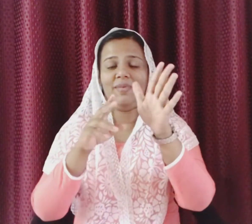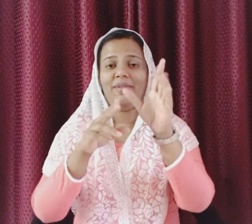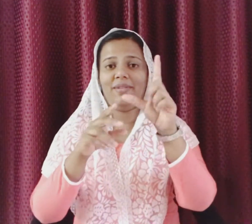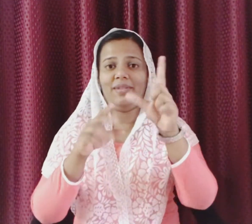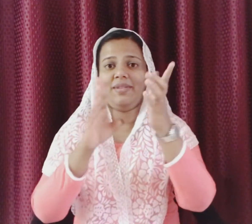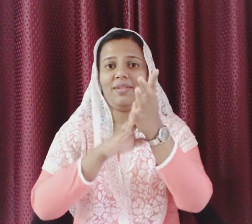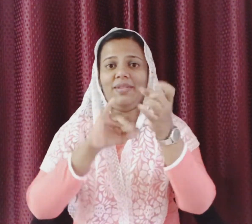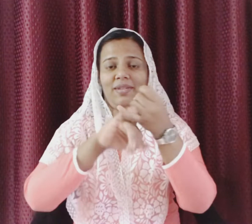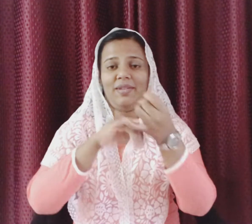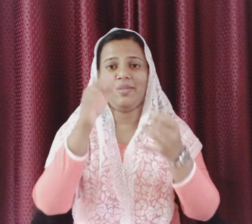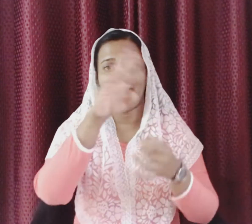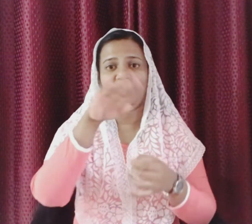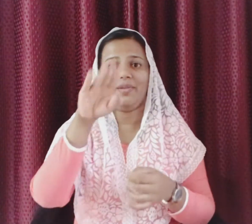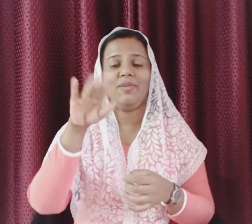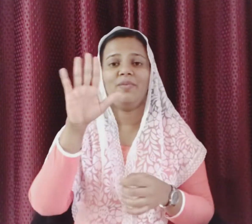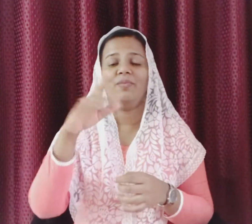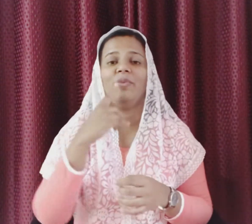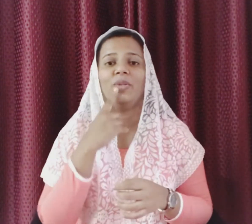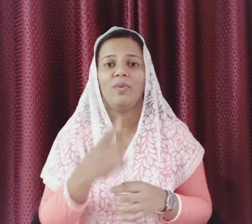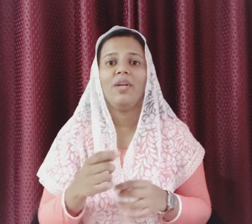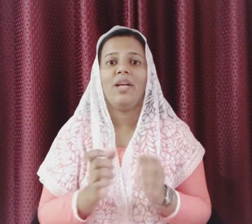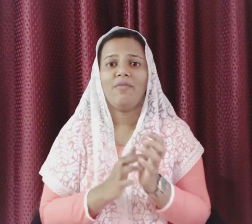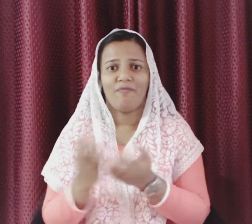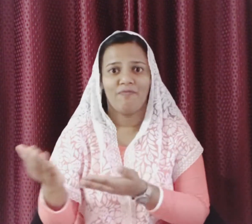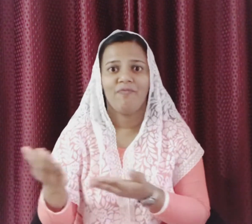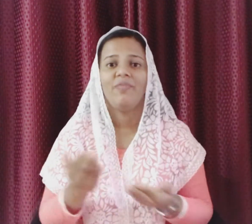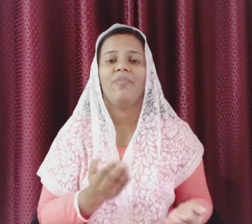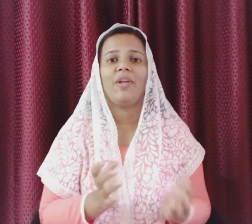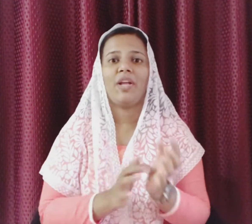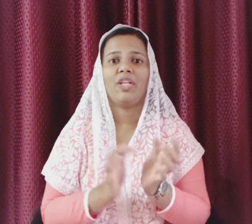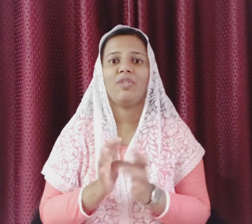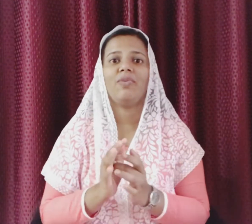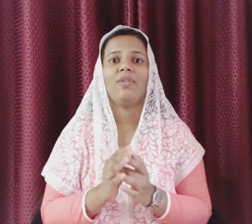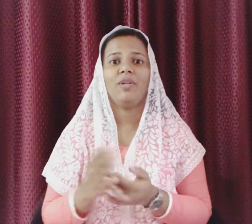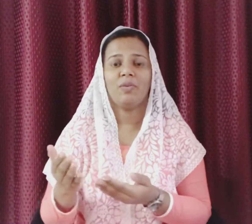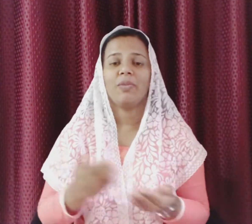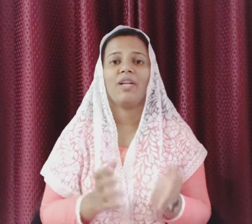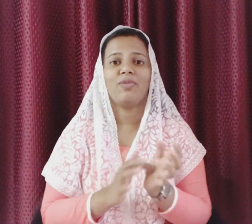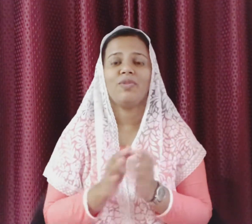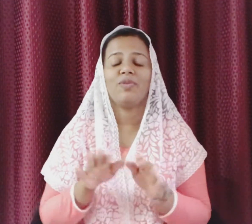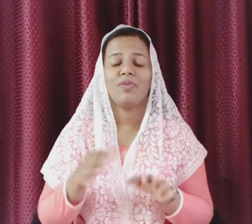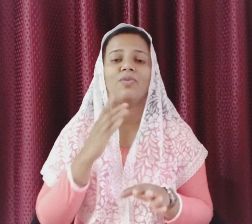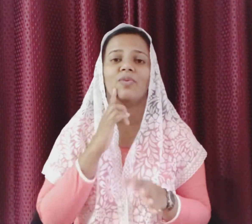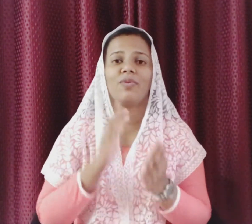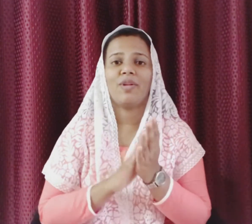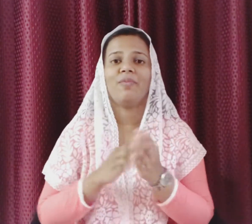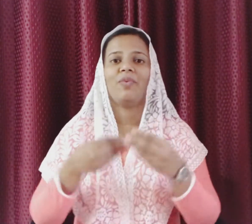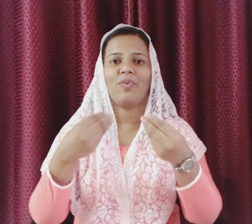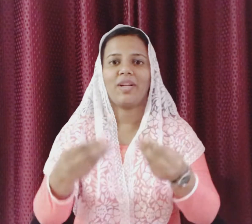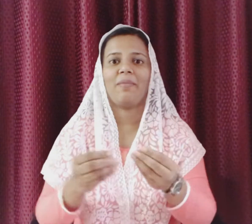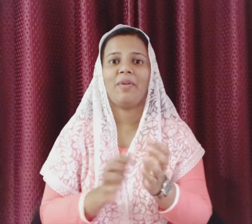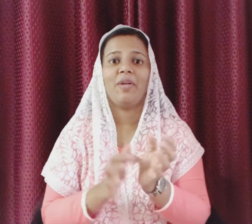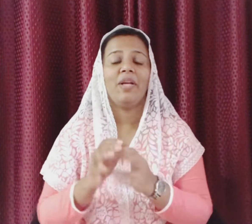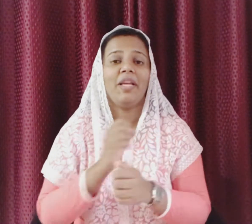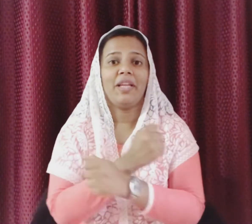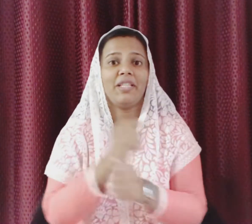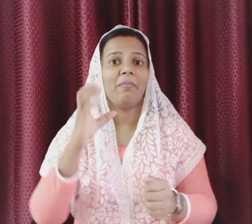പറയുന്നു, വരുവീൻ യഹോവയ്ക്ക്, നമുക്ക് യഹോവയ്ക്ക് ഉല്ലസിച്ച് ഘോഷിക്കുക, നമ്മുടെ രക്ഷയുടെ പാറയ്ക്ക് നമുക്ക് ആർപ്പിടാം. നാം സ്തോത്രത്തോടെ